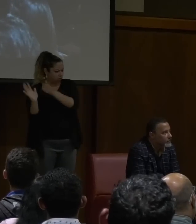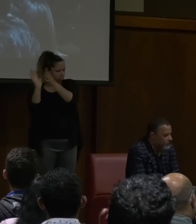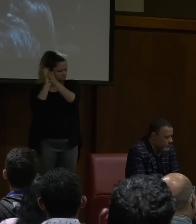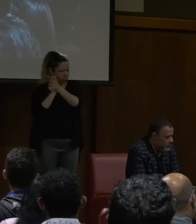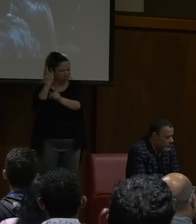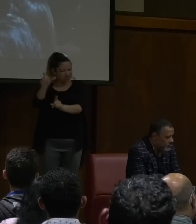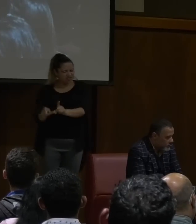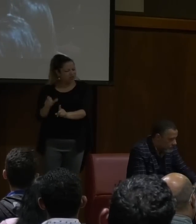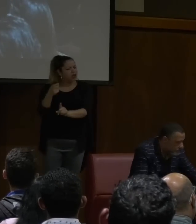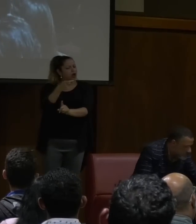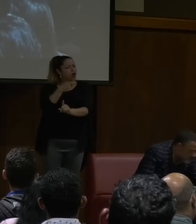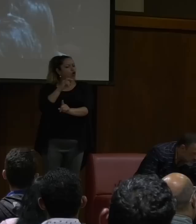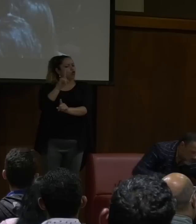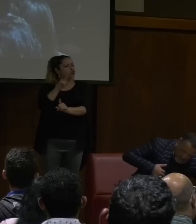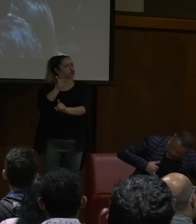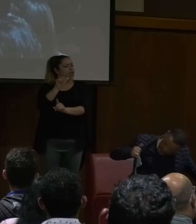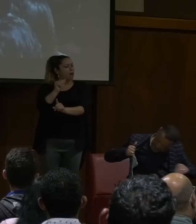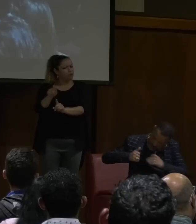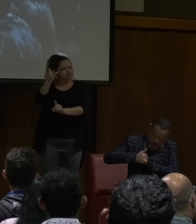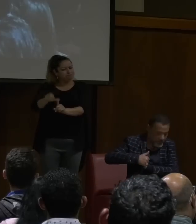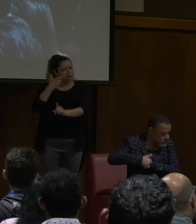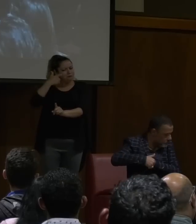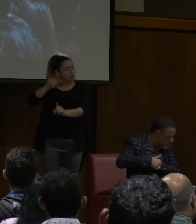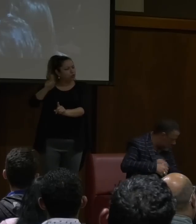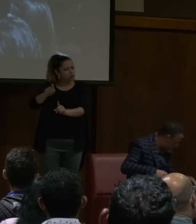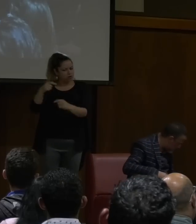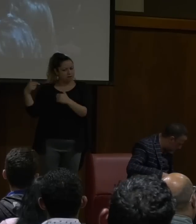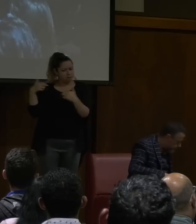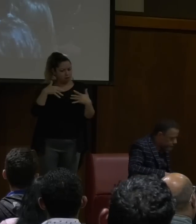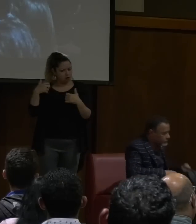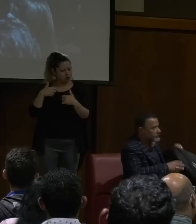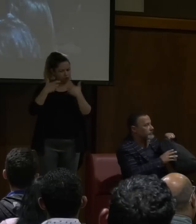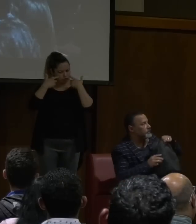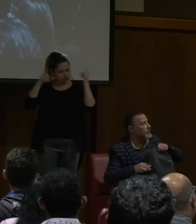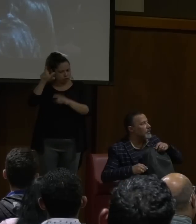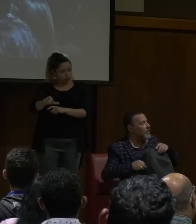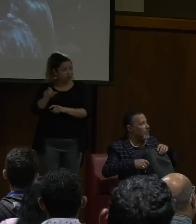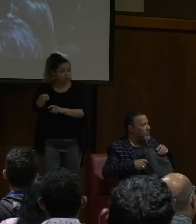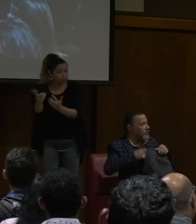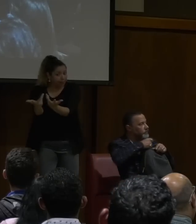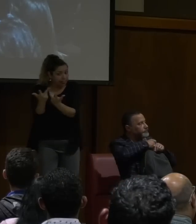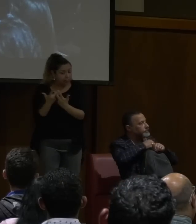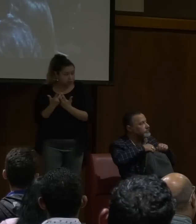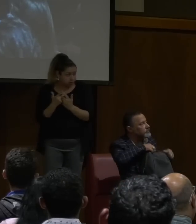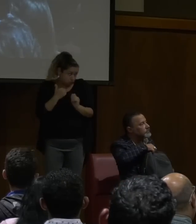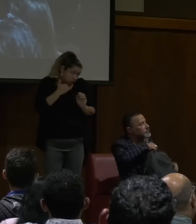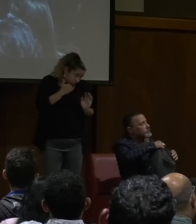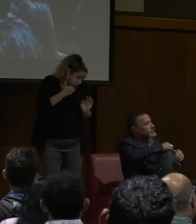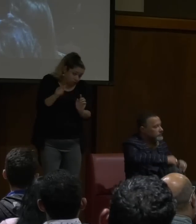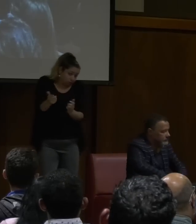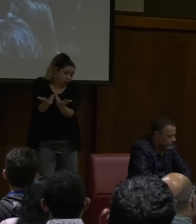Gustavo Gutiérrez, que es una autoridad en el vallenato, decir que la mejor